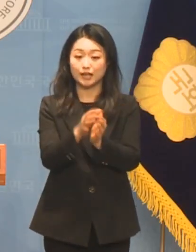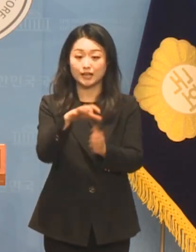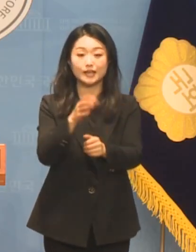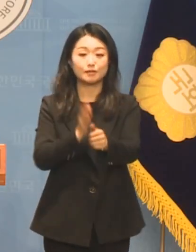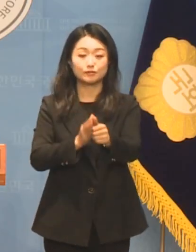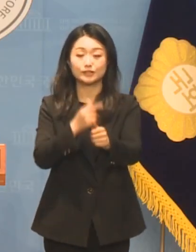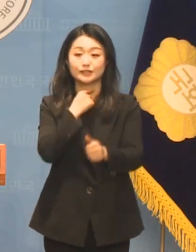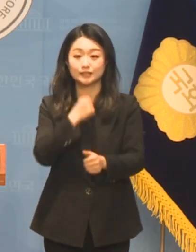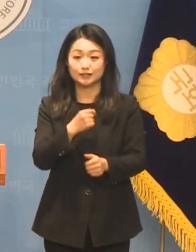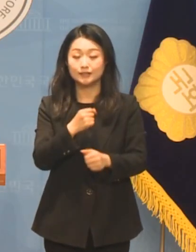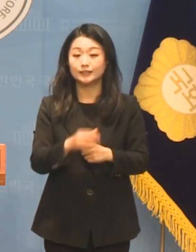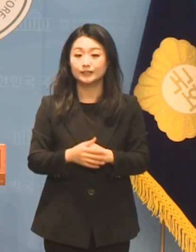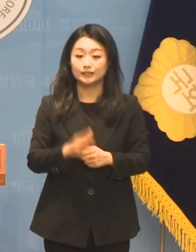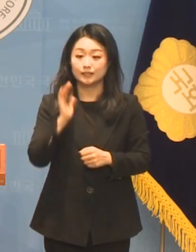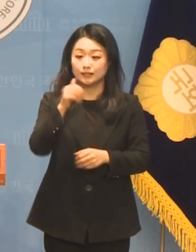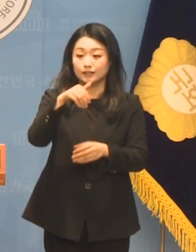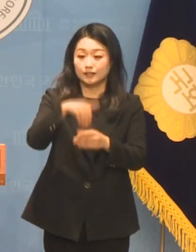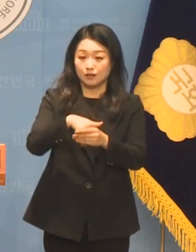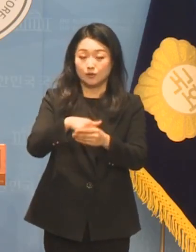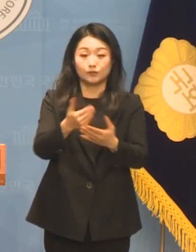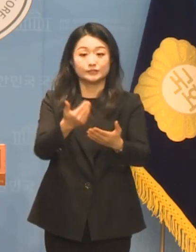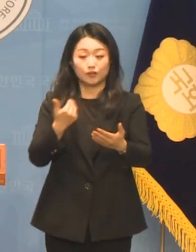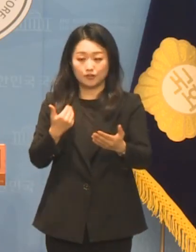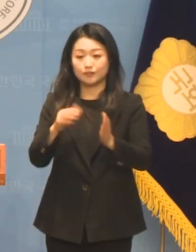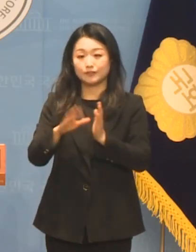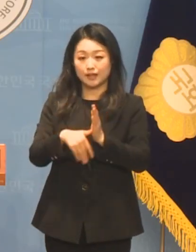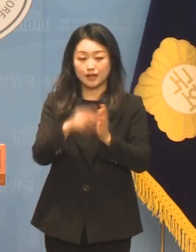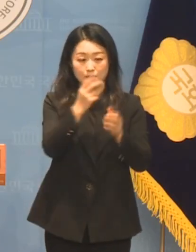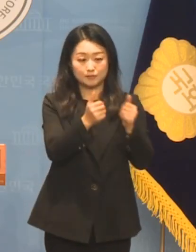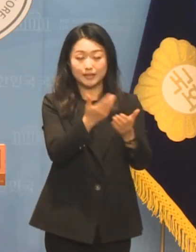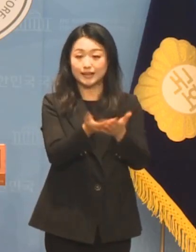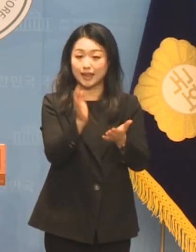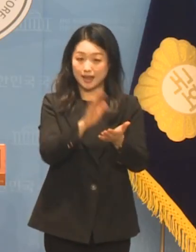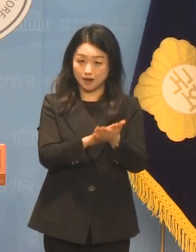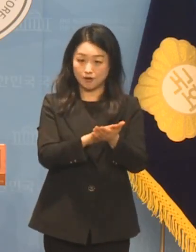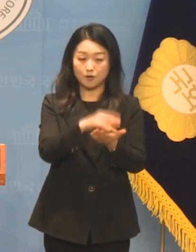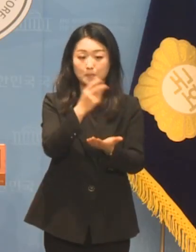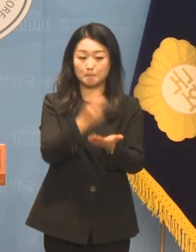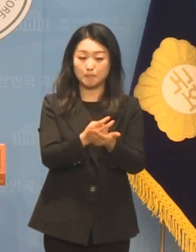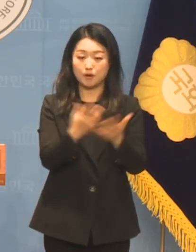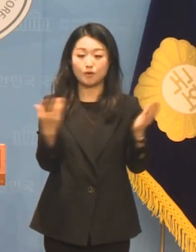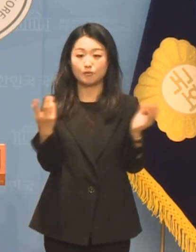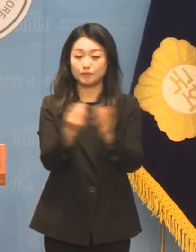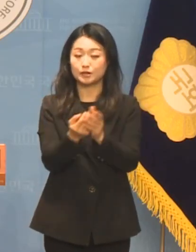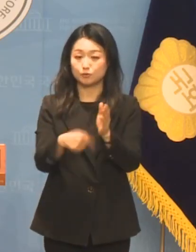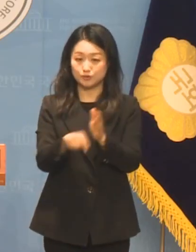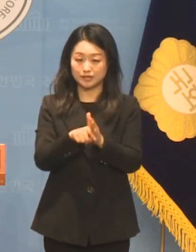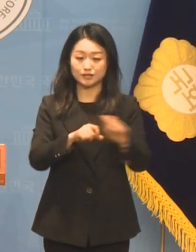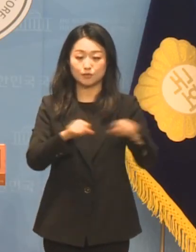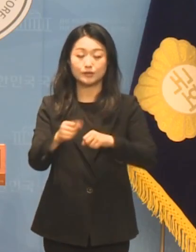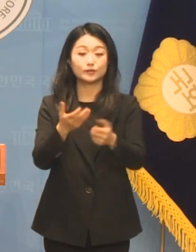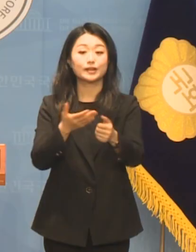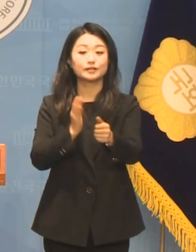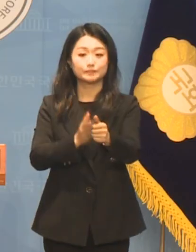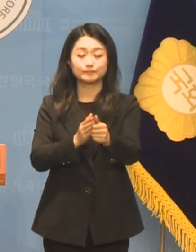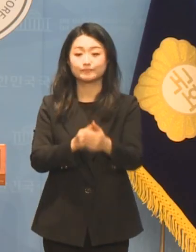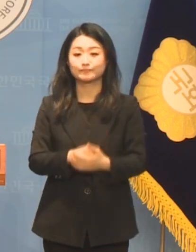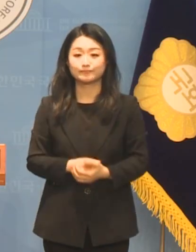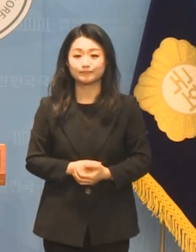호소합니다. 다가오는 대통령 선거 전에 검찰개혁 입법을 완수할 수 있도록 적극 나서주기